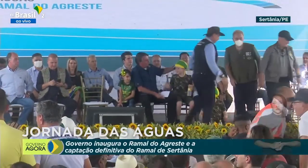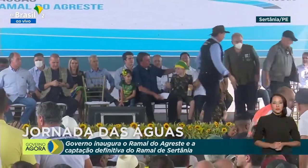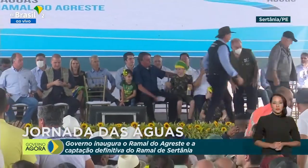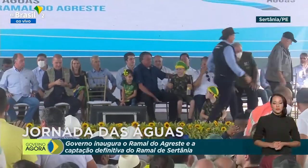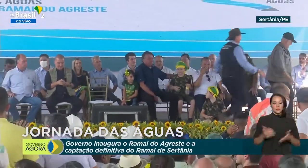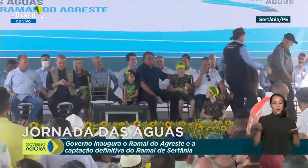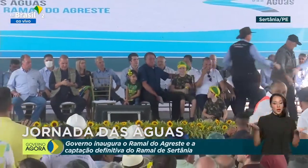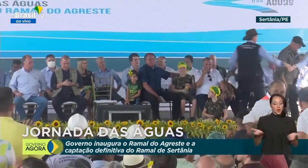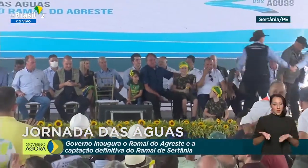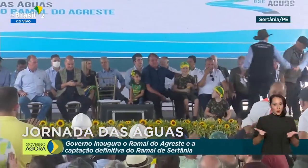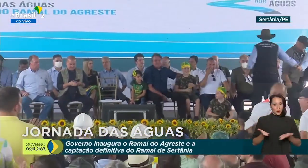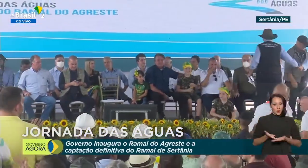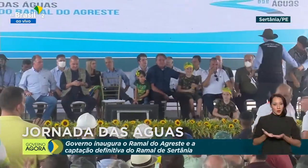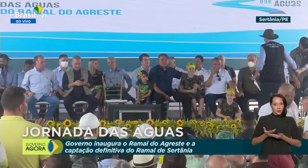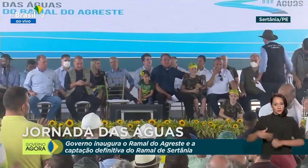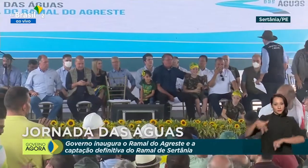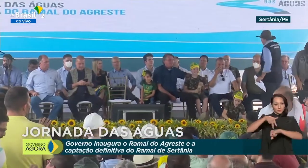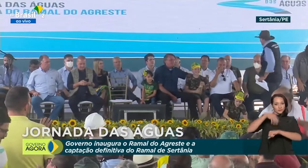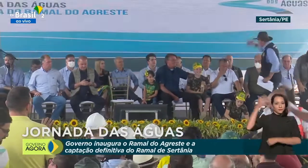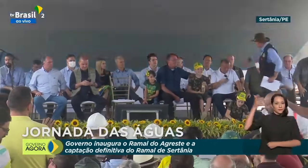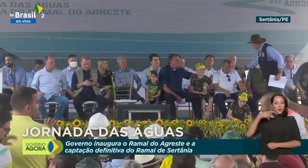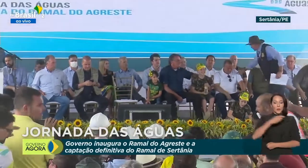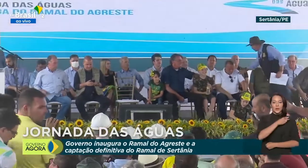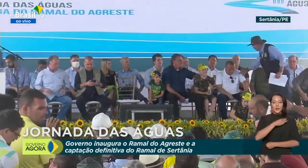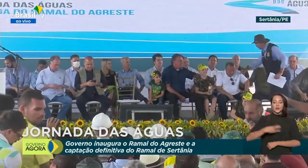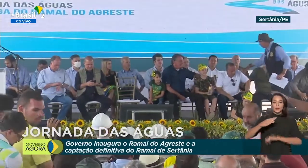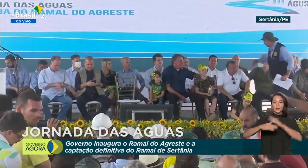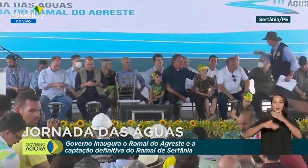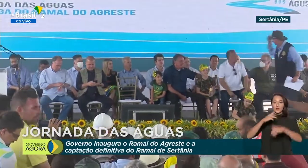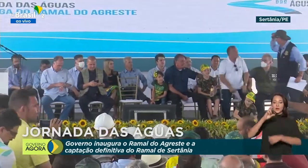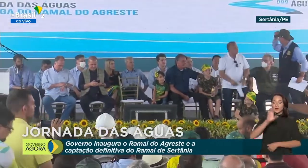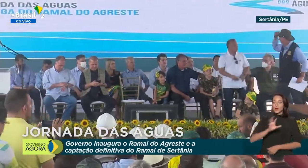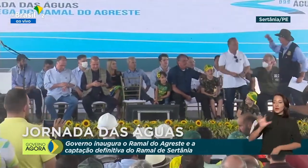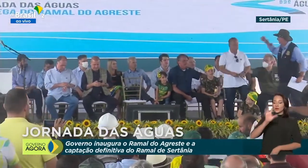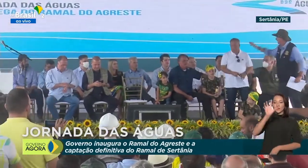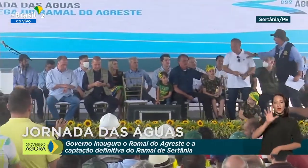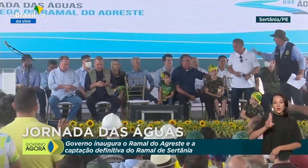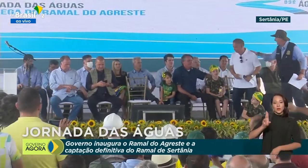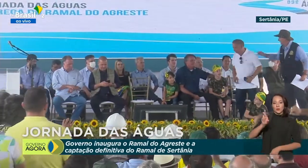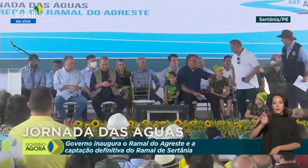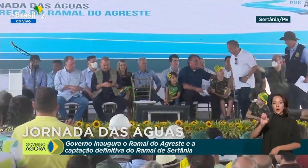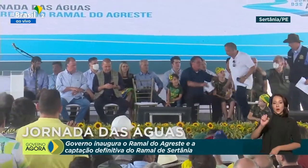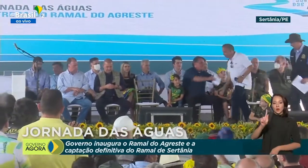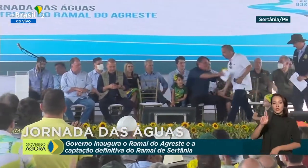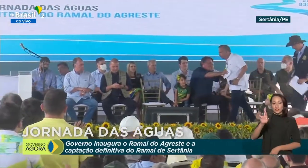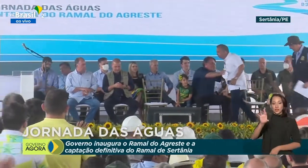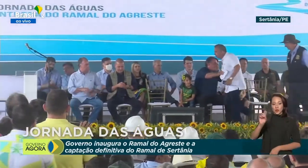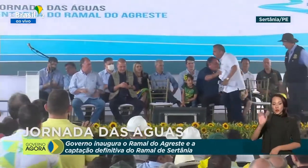Ouviremos neste momento o ministro do Desenvolvimento Regional, Rogério Marinho.